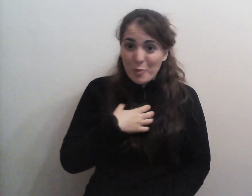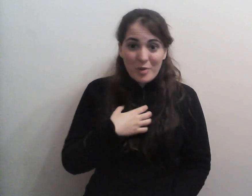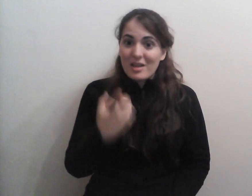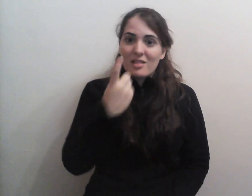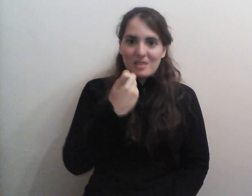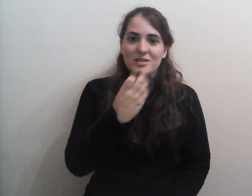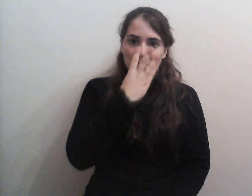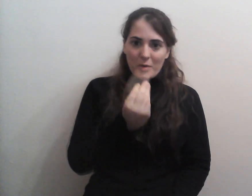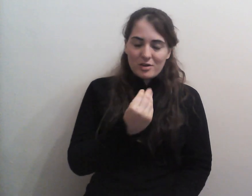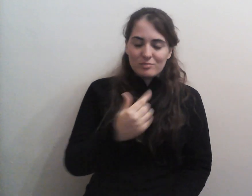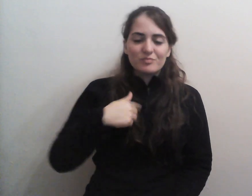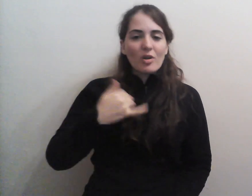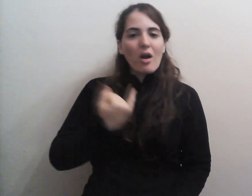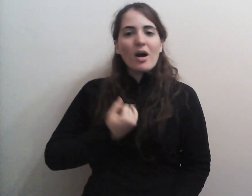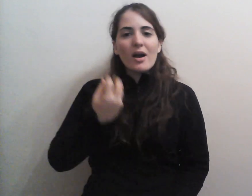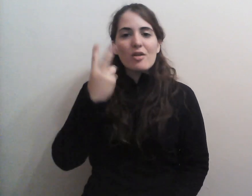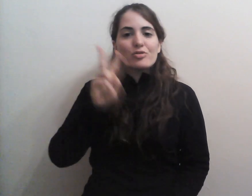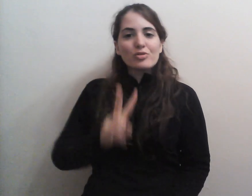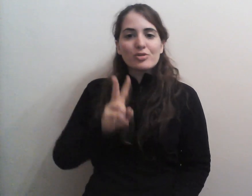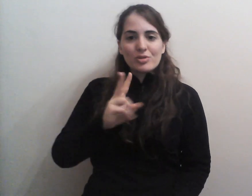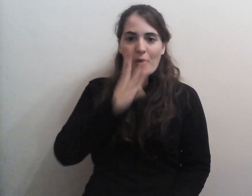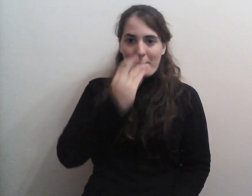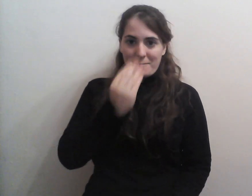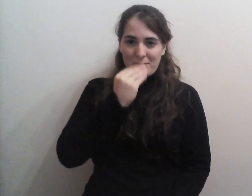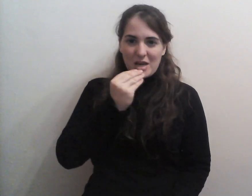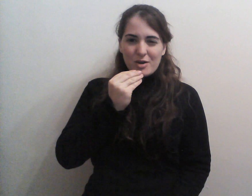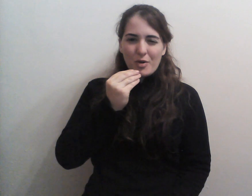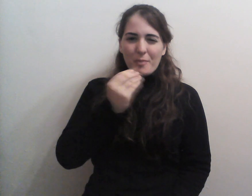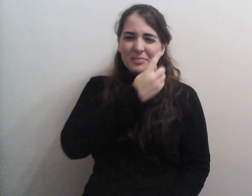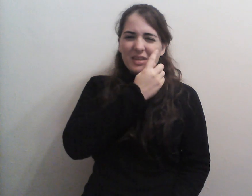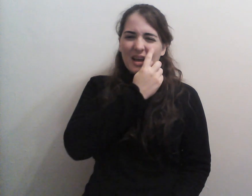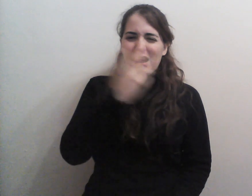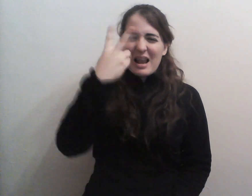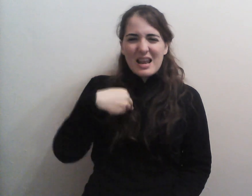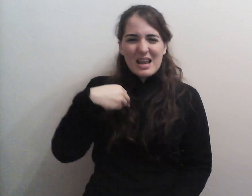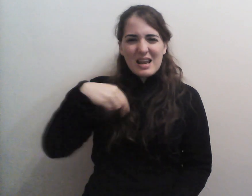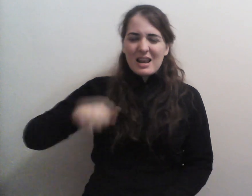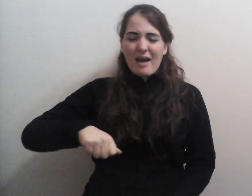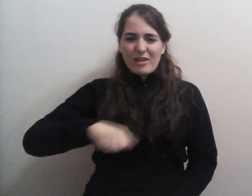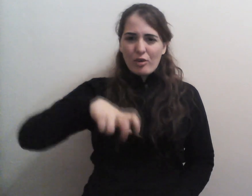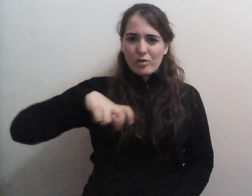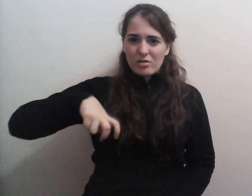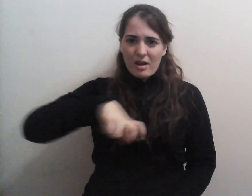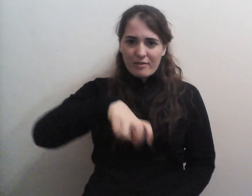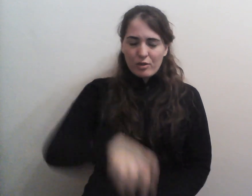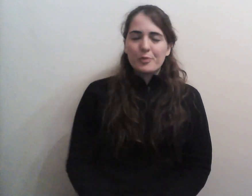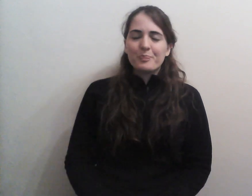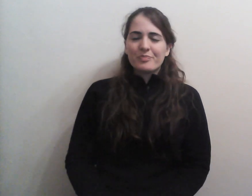bichos, labradores grandes, negros, una mezcla de Rottweiler, y ellos hacen un trabajo bestial. Ellos ven a